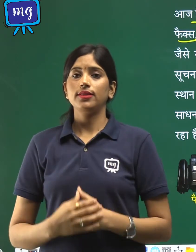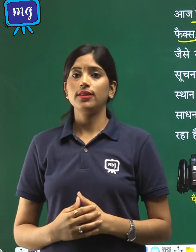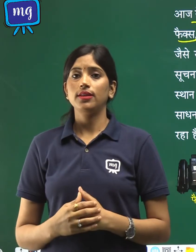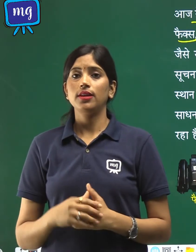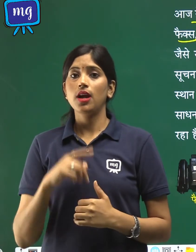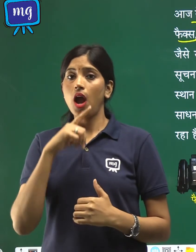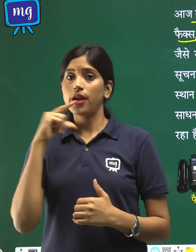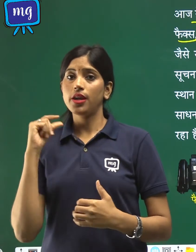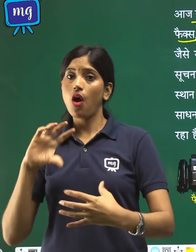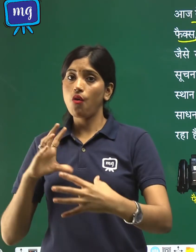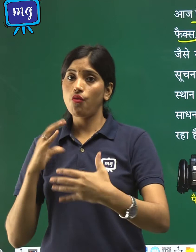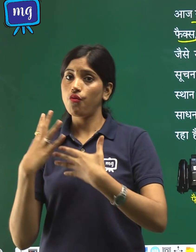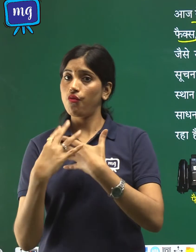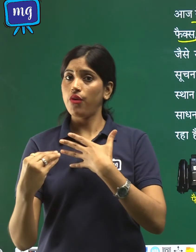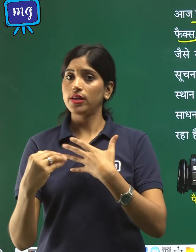यह फैक्स मशीन है।